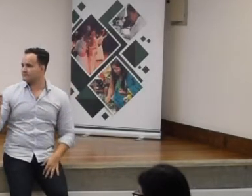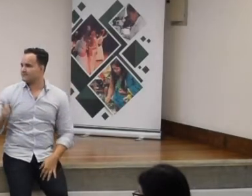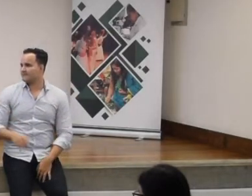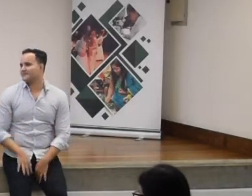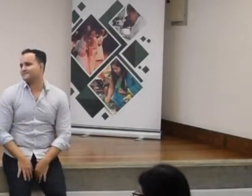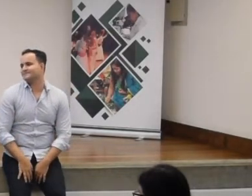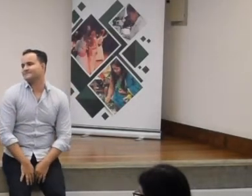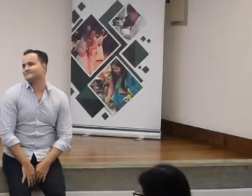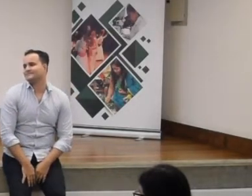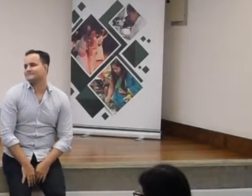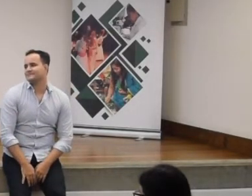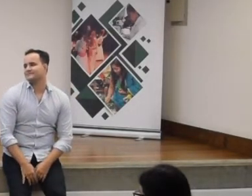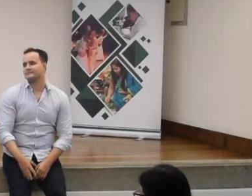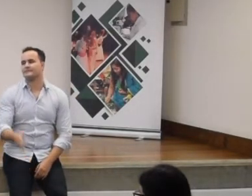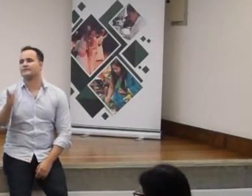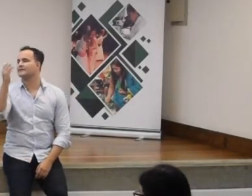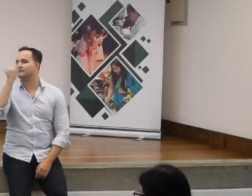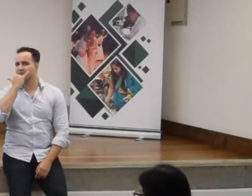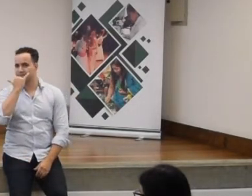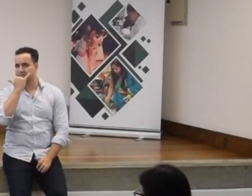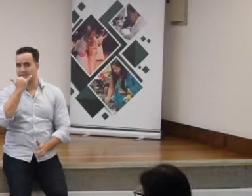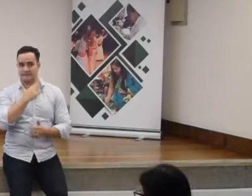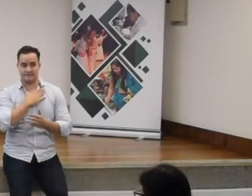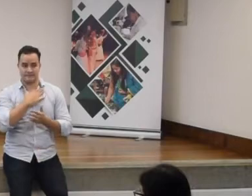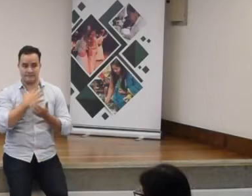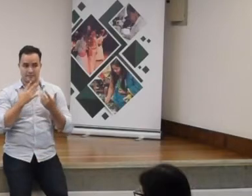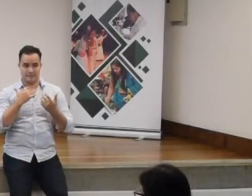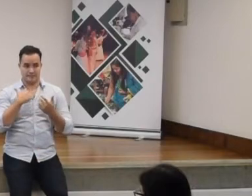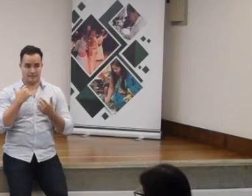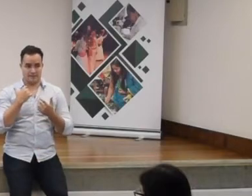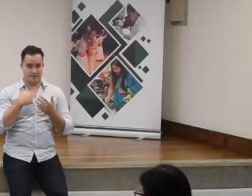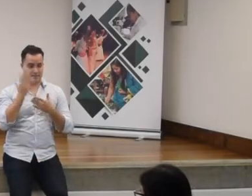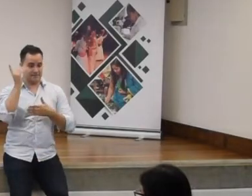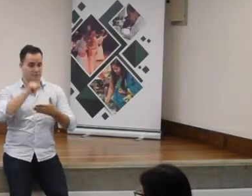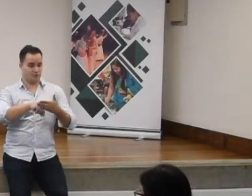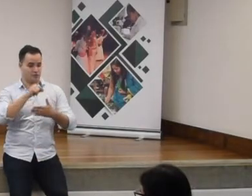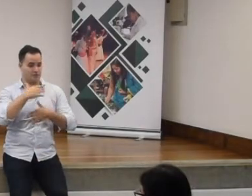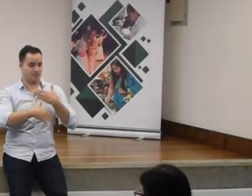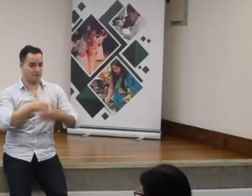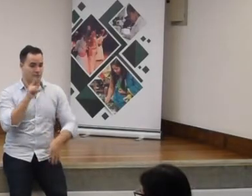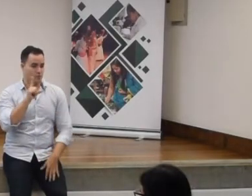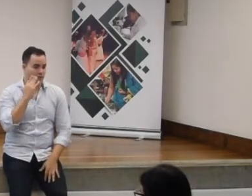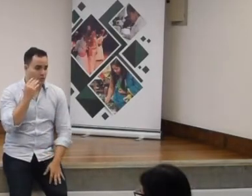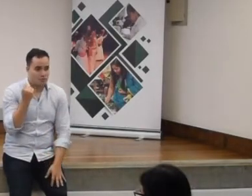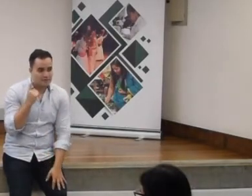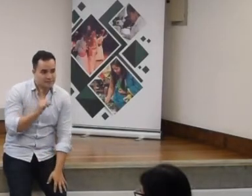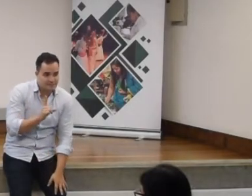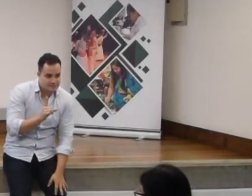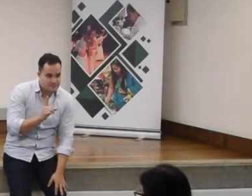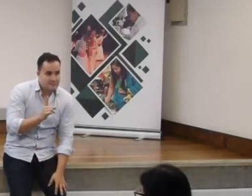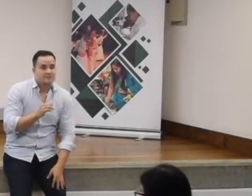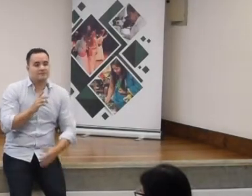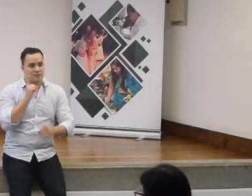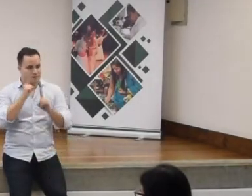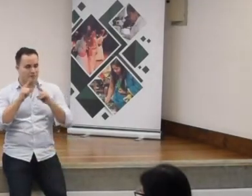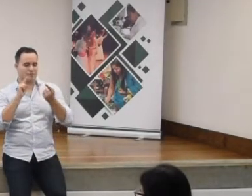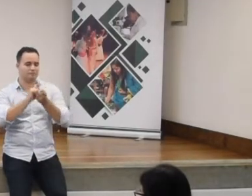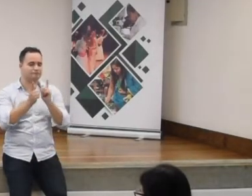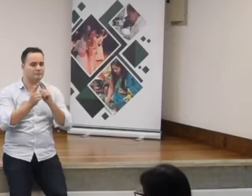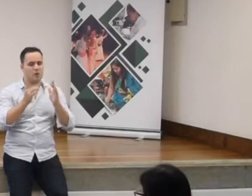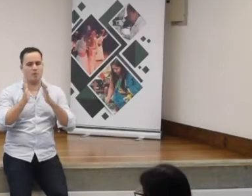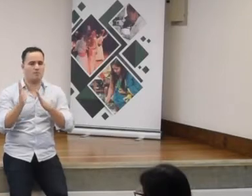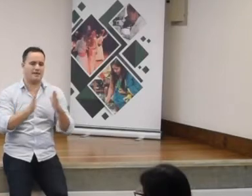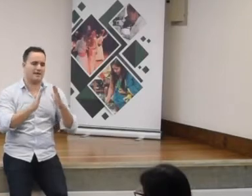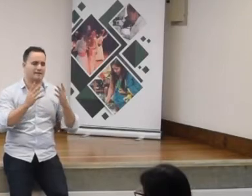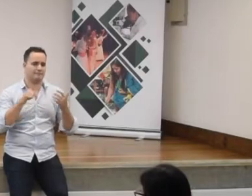porque lo que pasa es que como nosotros ingresamos el lunes y la idea era que nos encontráramos como para poder planear, entonces por